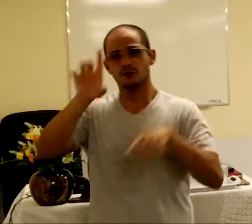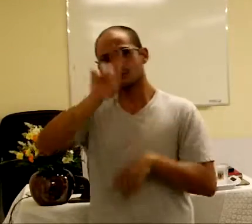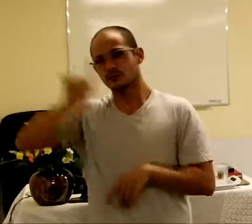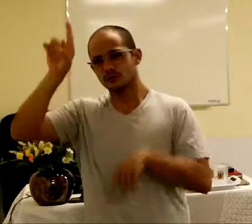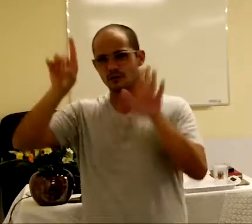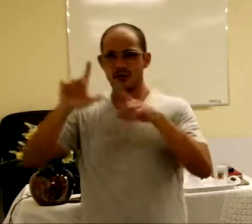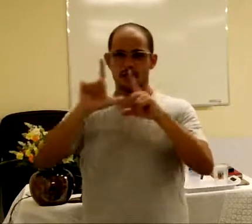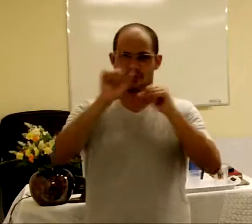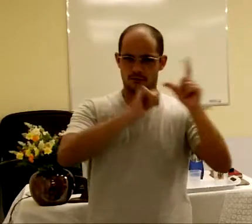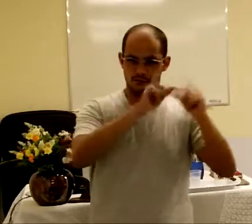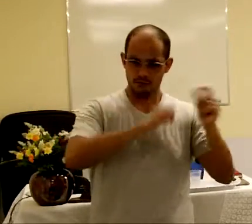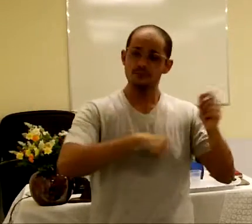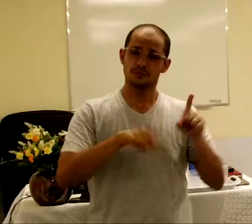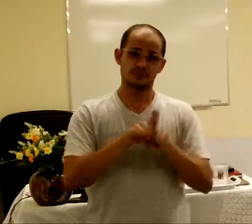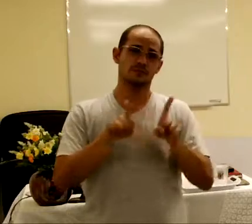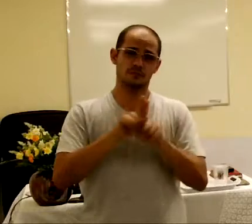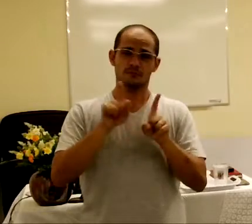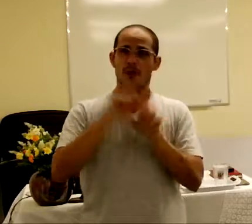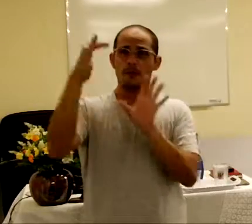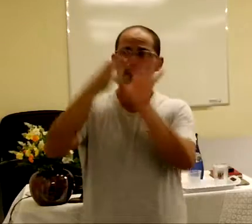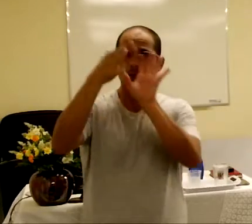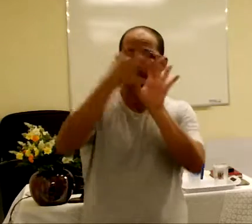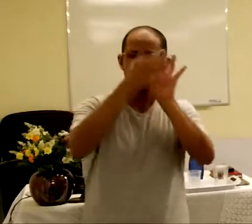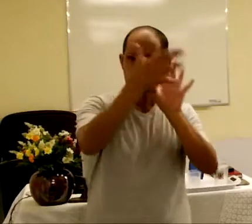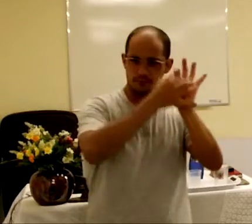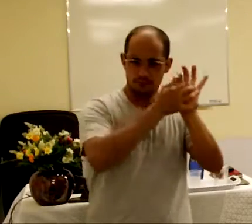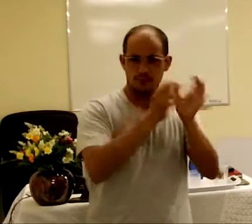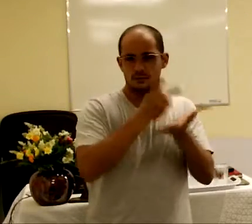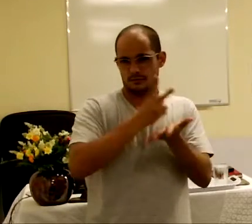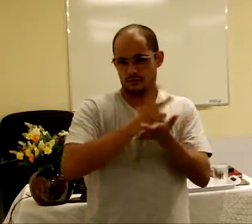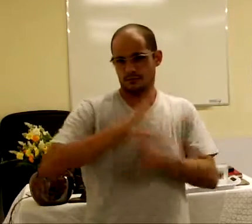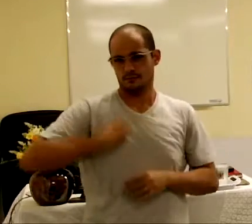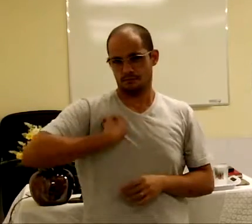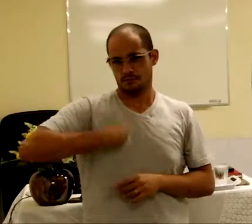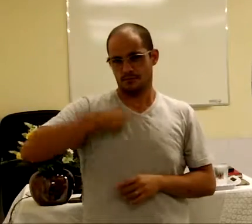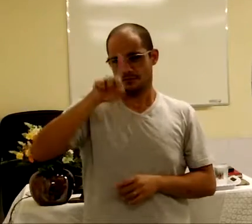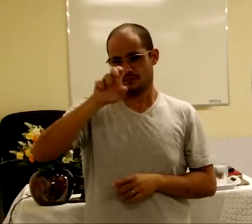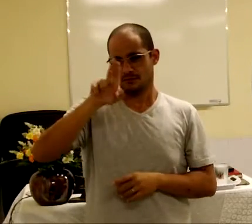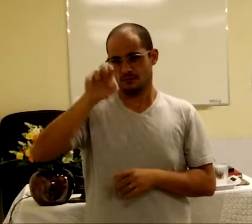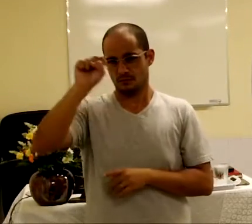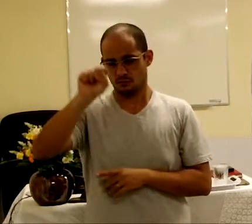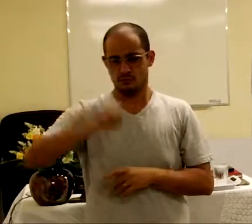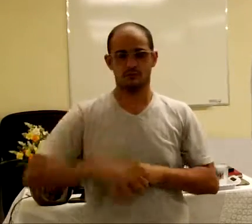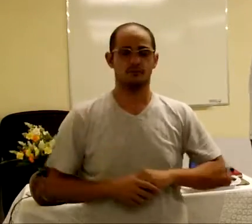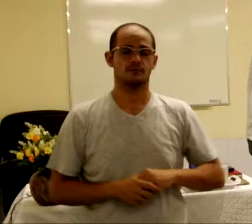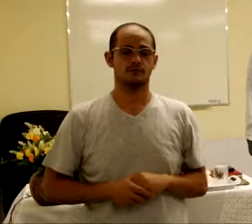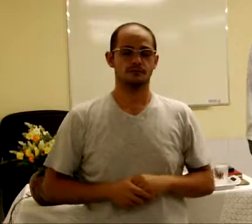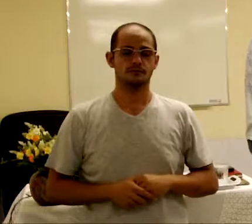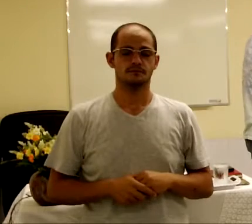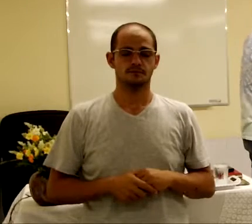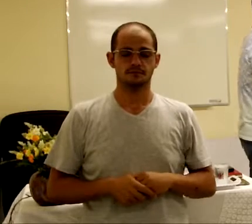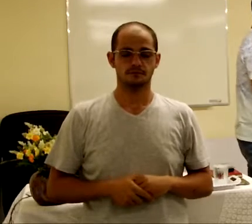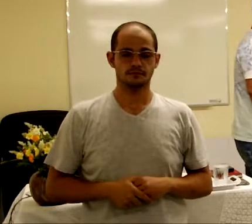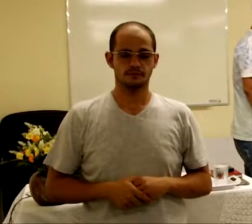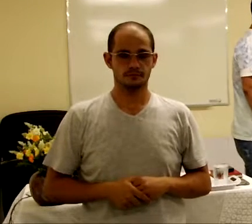Né? Há aqueles também que atribuem a isso a presença divina, a imensidão, né, do universo, do espaço